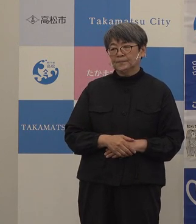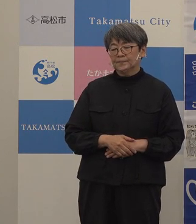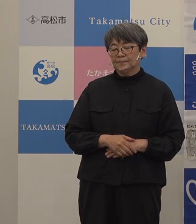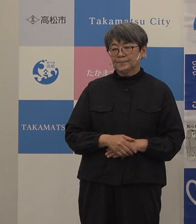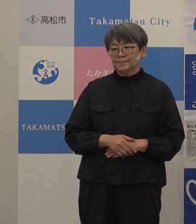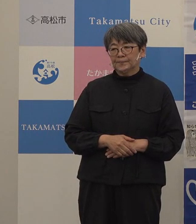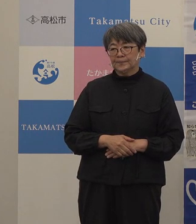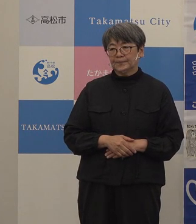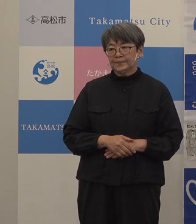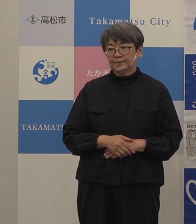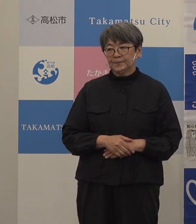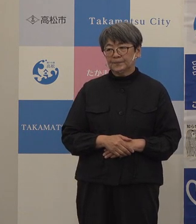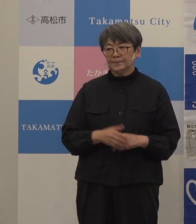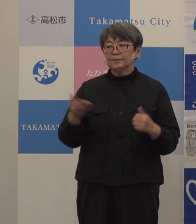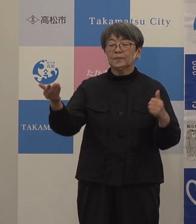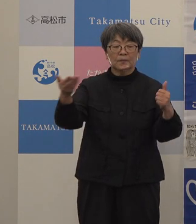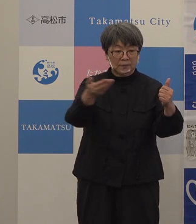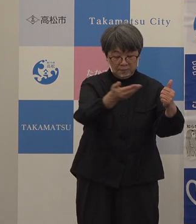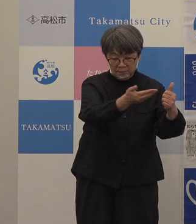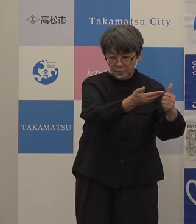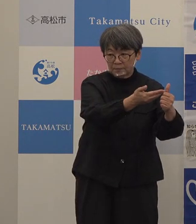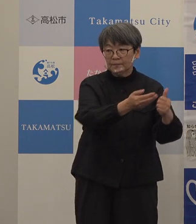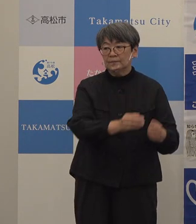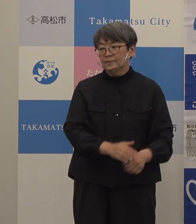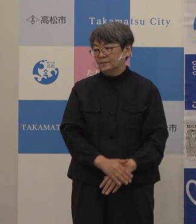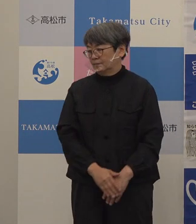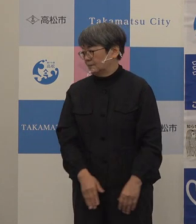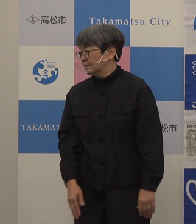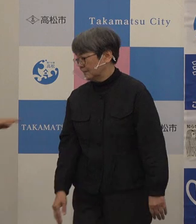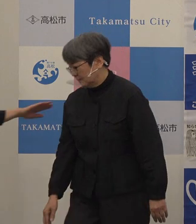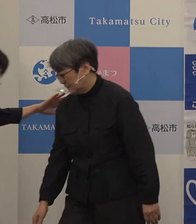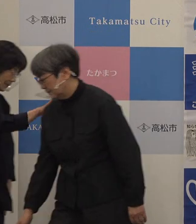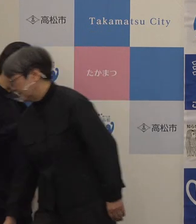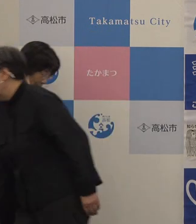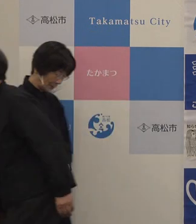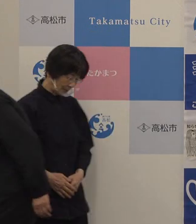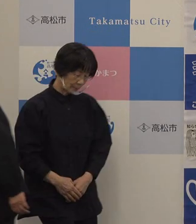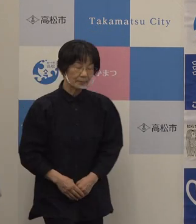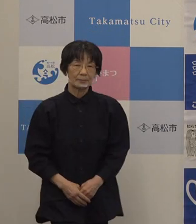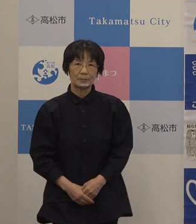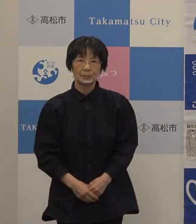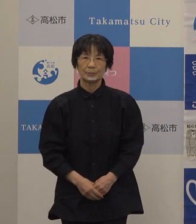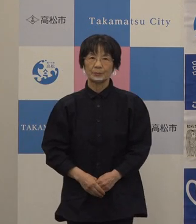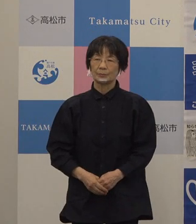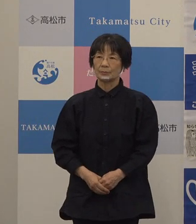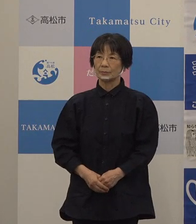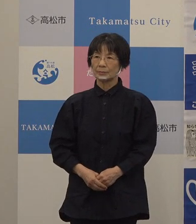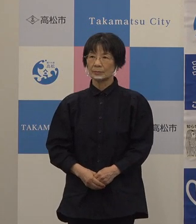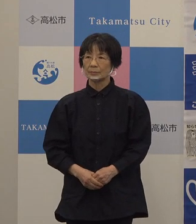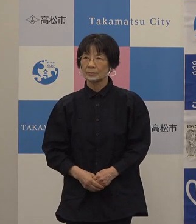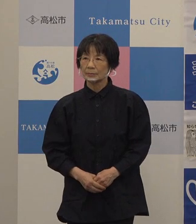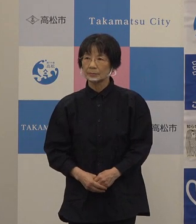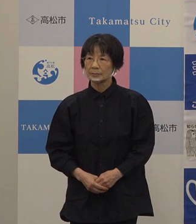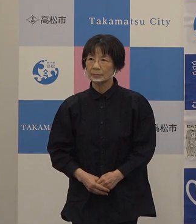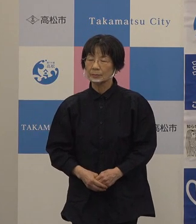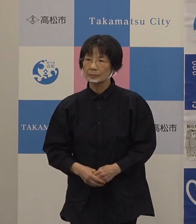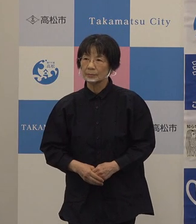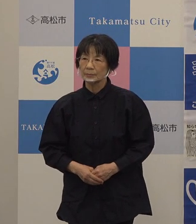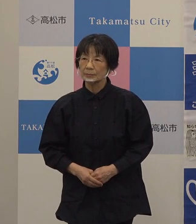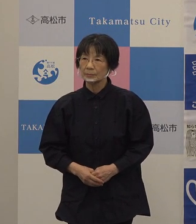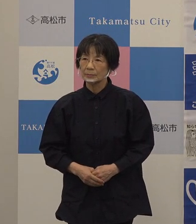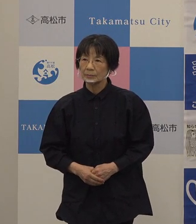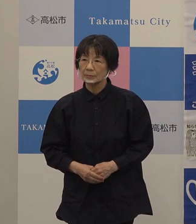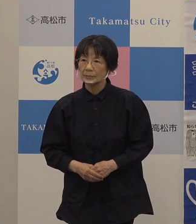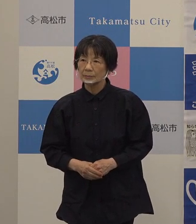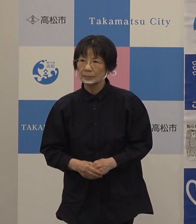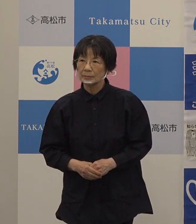RSK の古川と申します。 先ほどの女木島の件なんですけれども、これ、